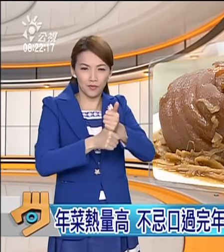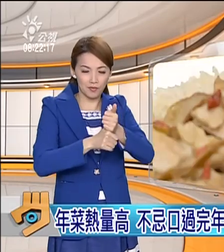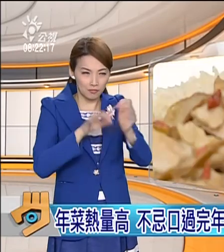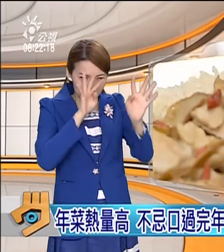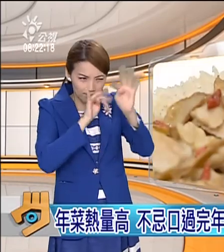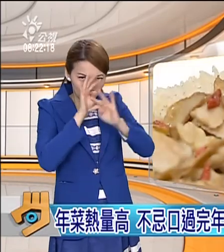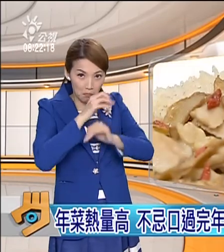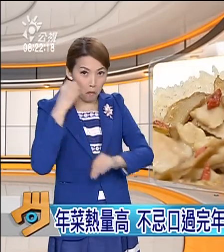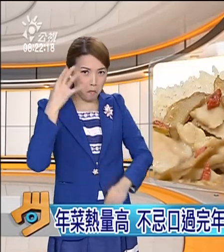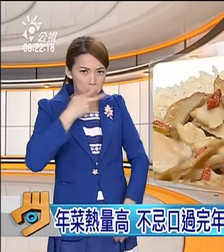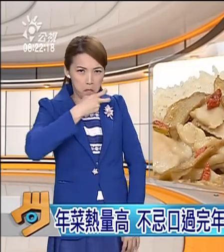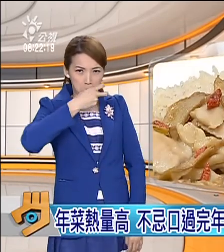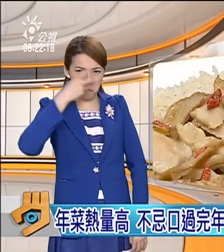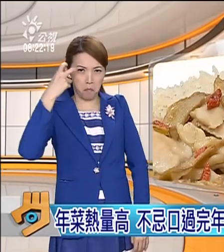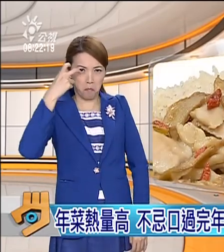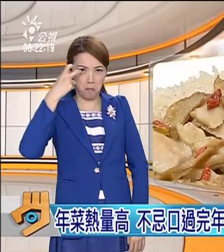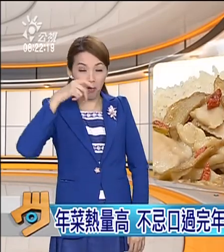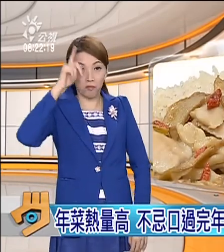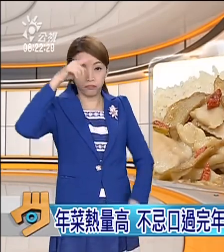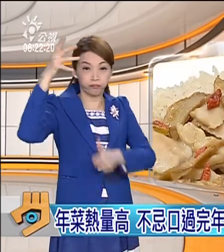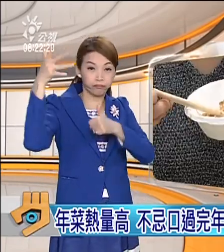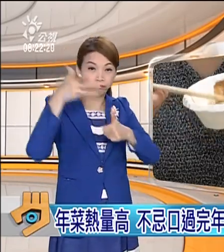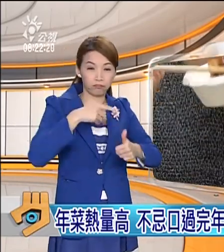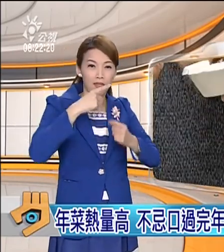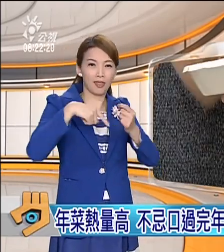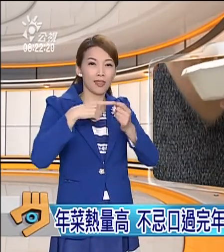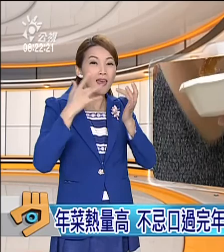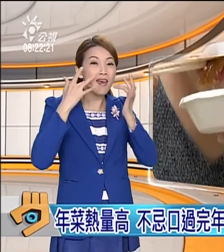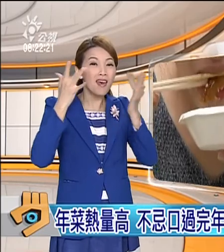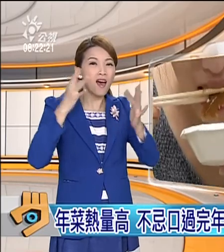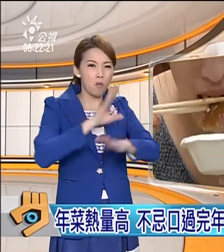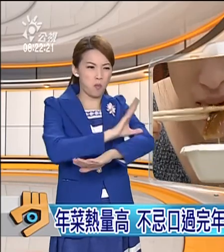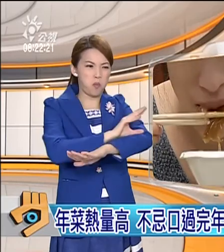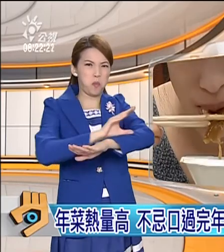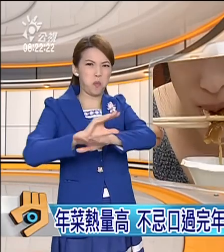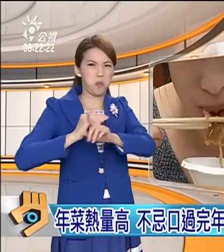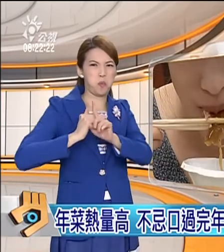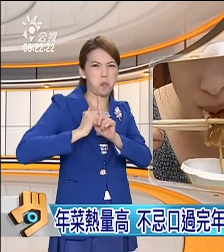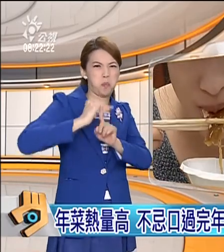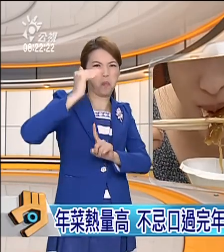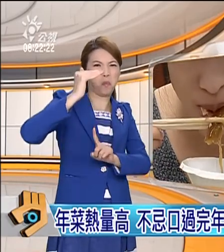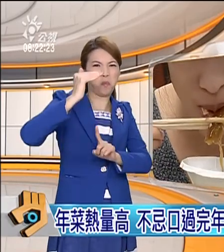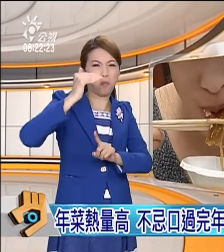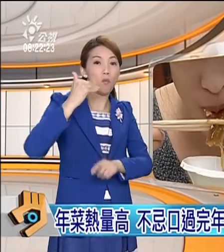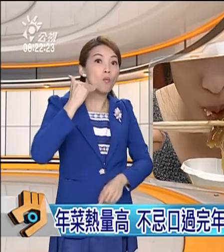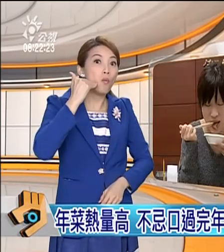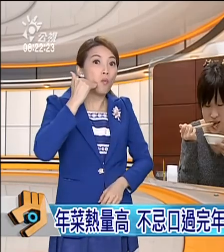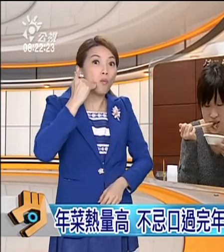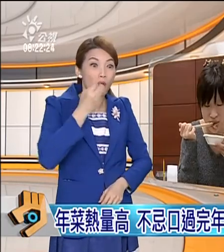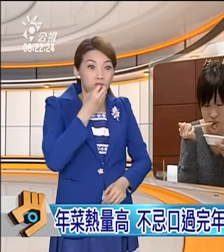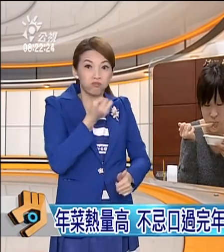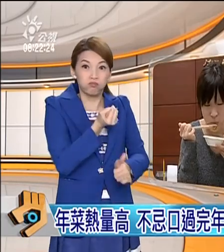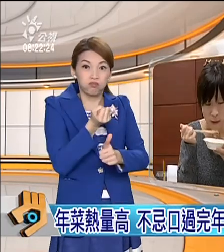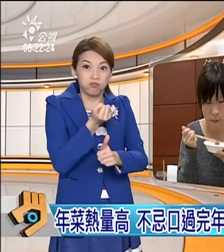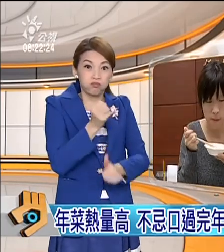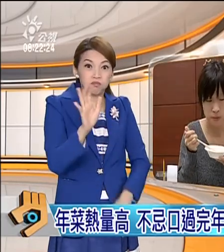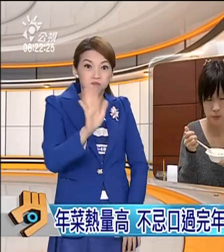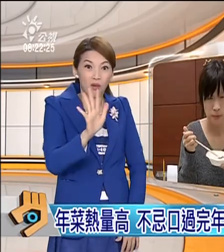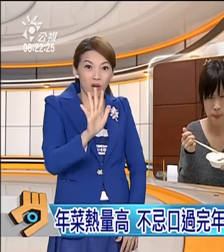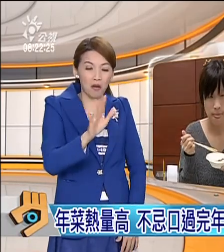调查发现到，传统年菜的热量很高，如果不忌口，天天都大